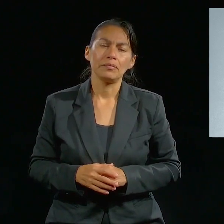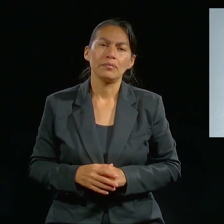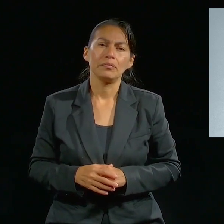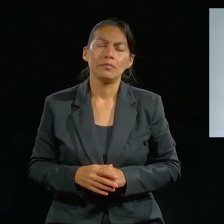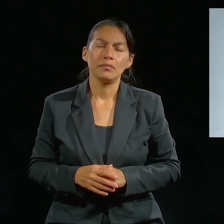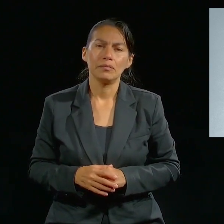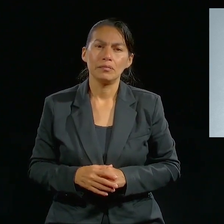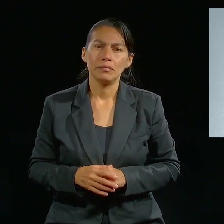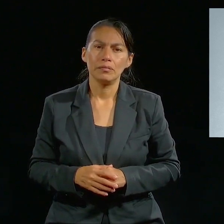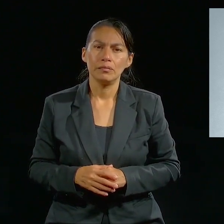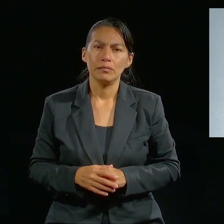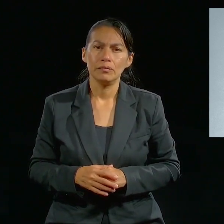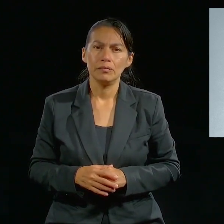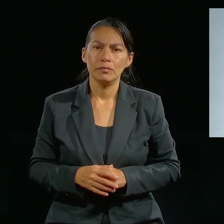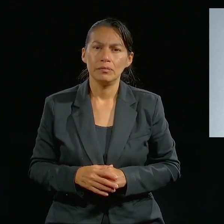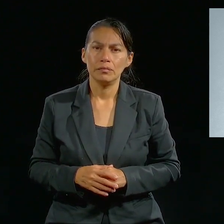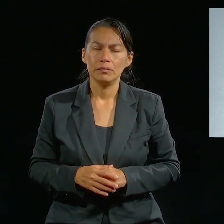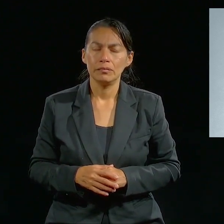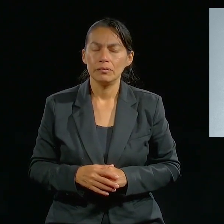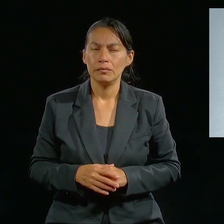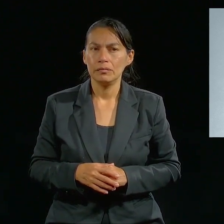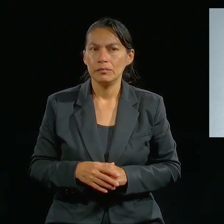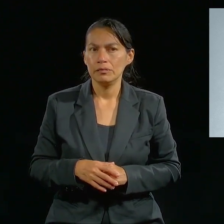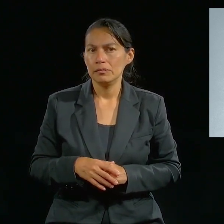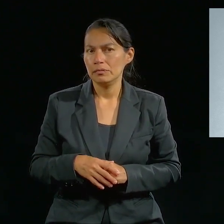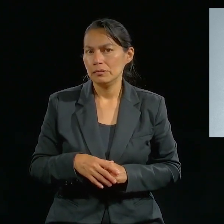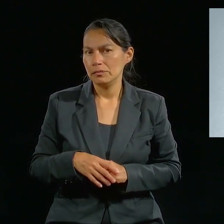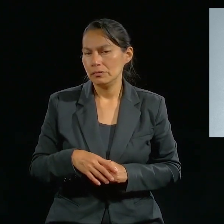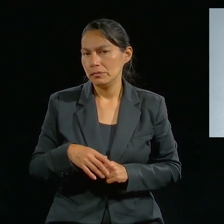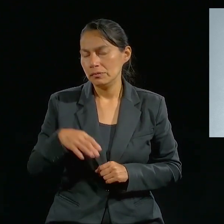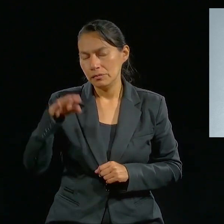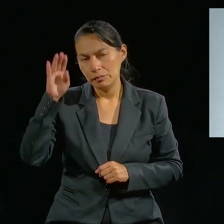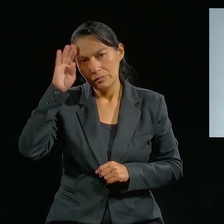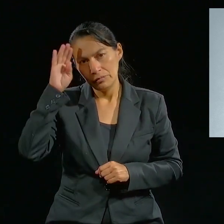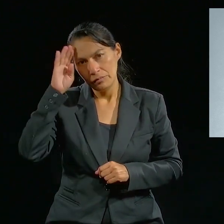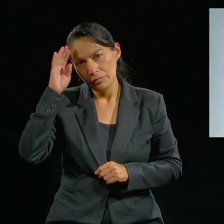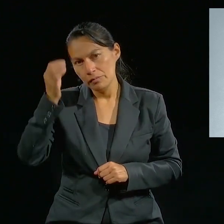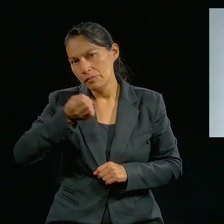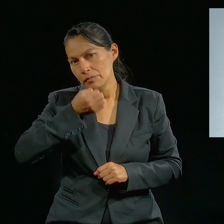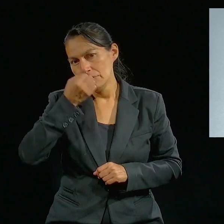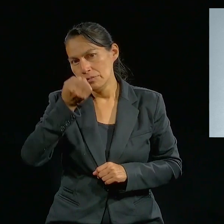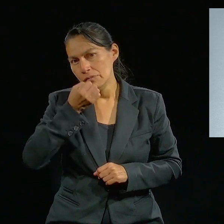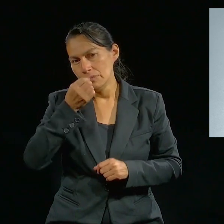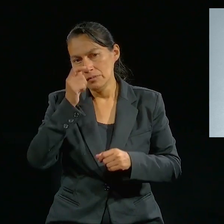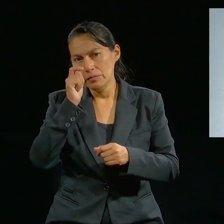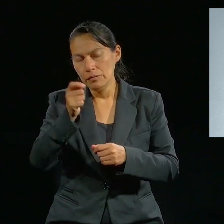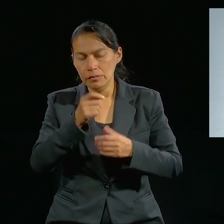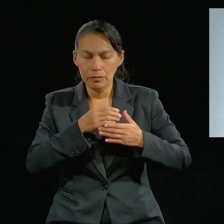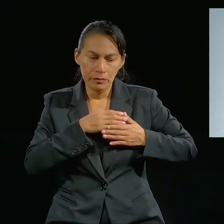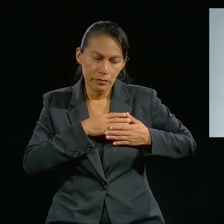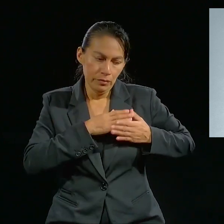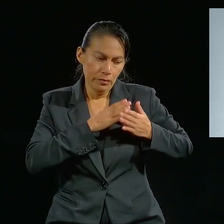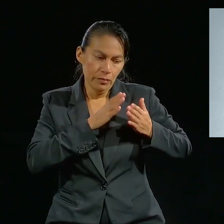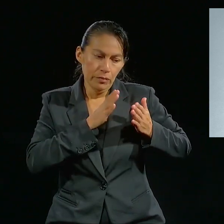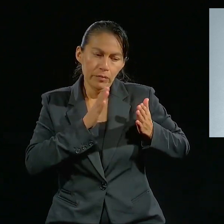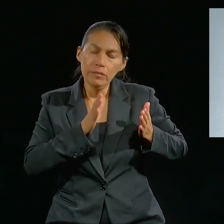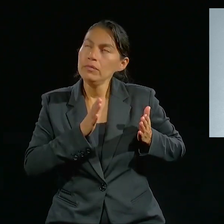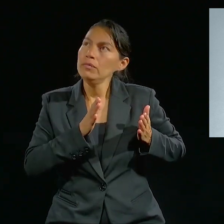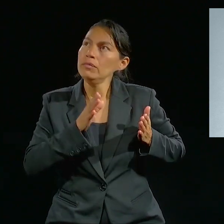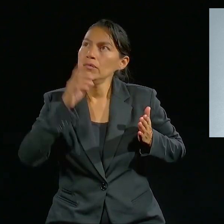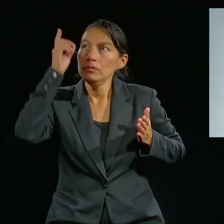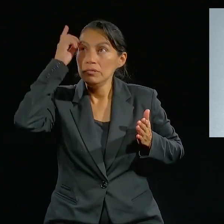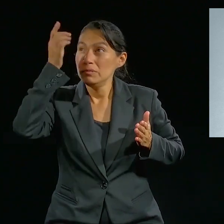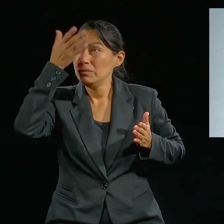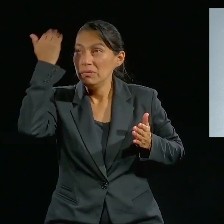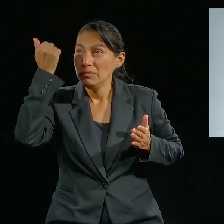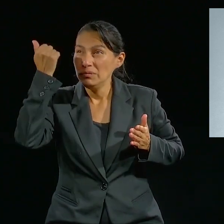La oración creo que es un acto en el que nosotros podemos abrir nuestro corazón, no porque